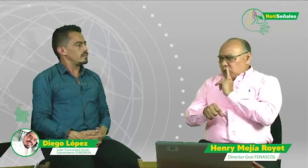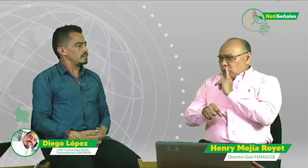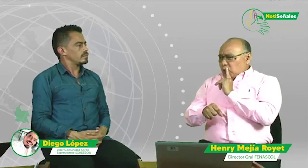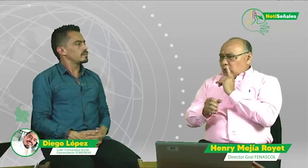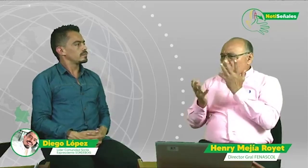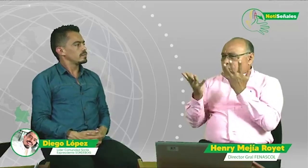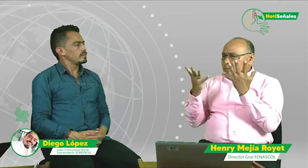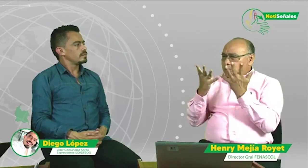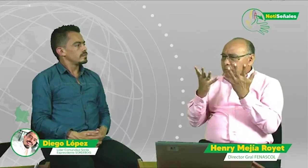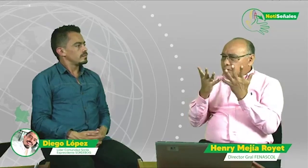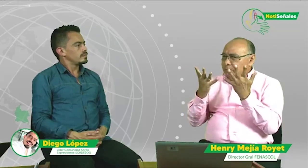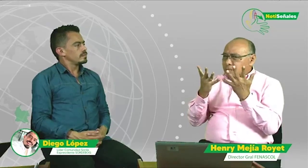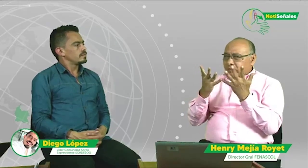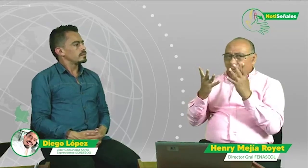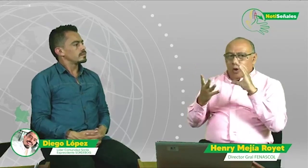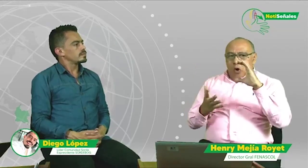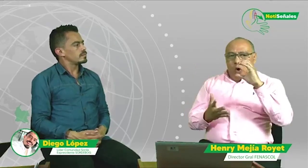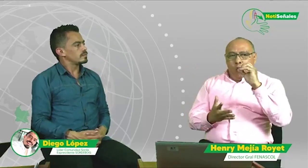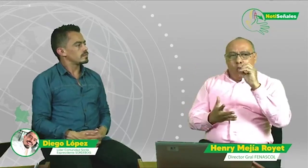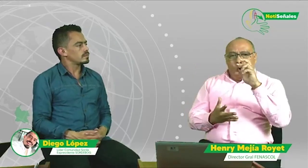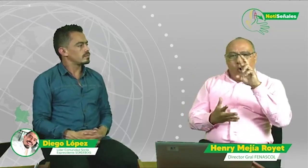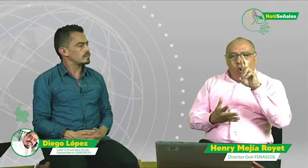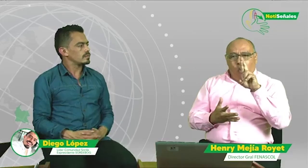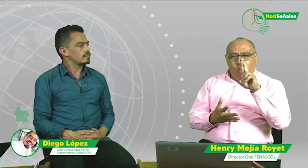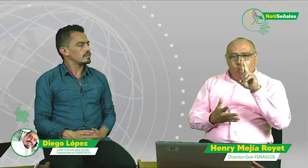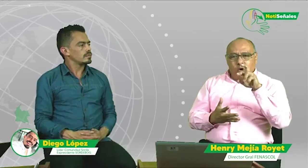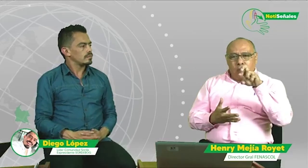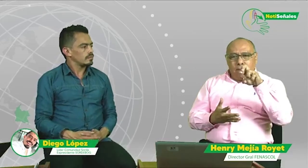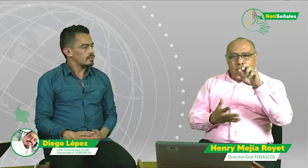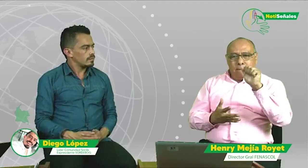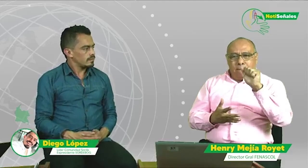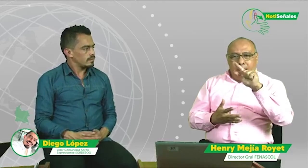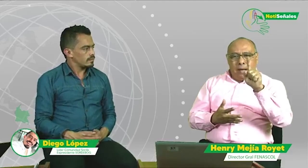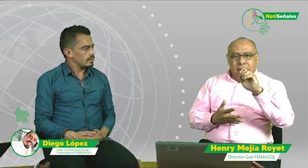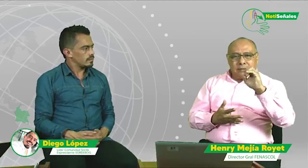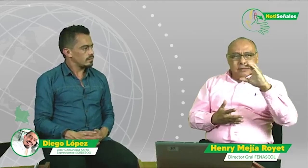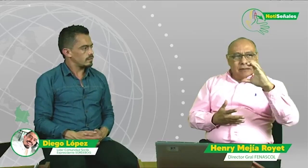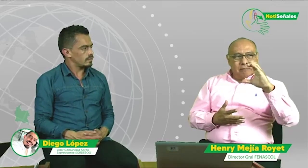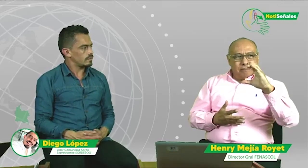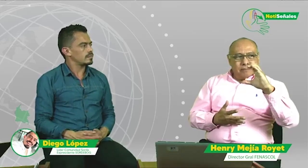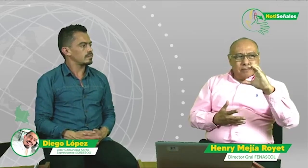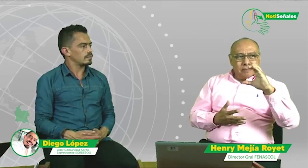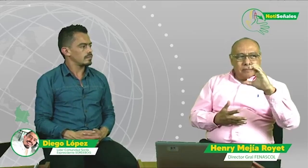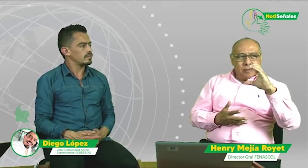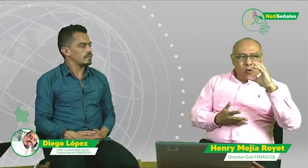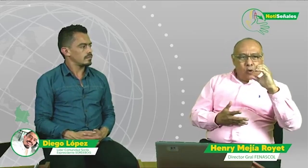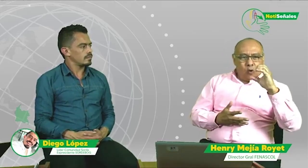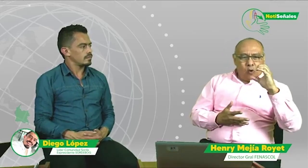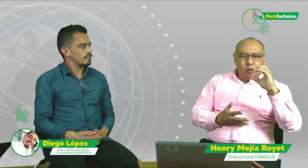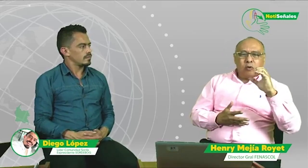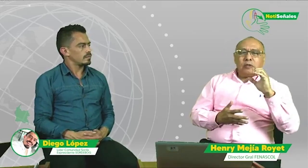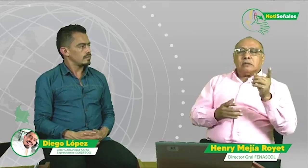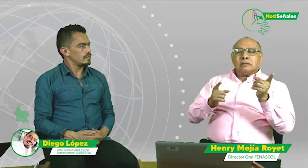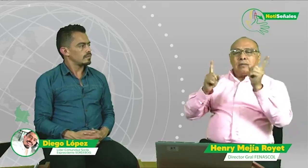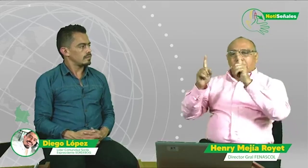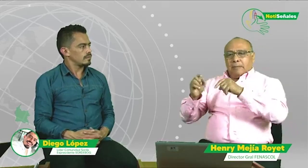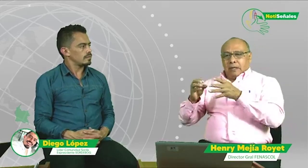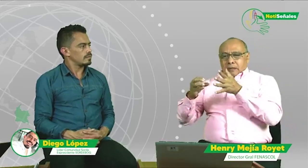Bueno, en este momento hay dos instituciones de personas sordas, Corpesac, o es una de